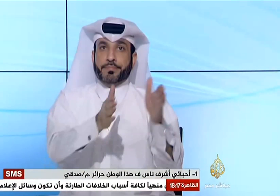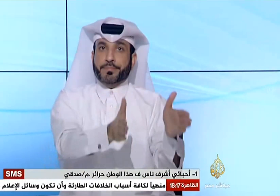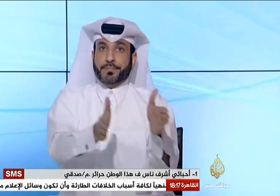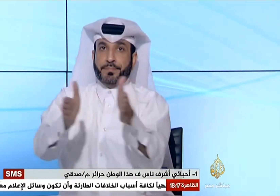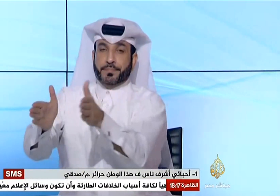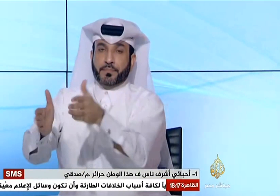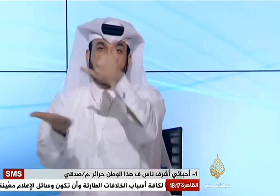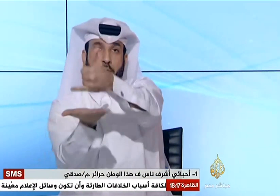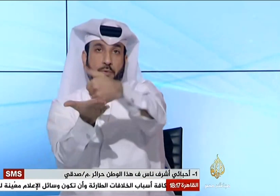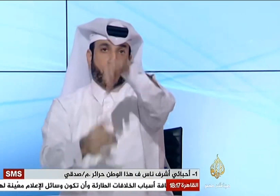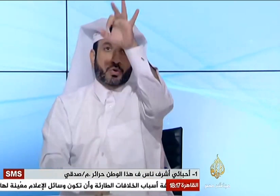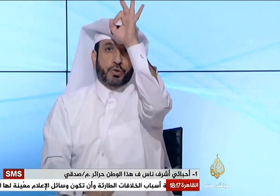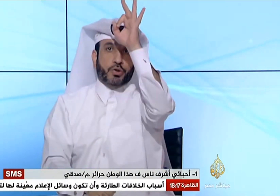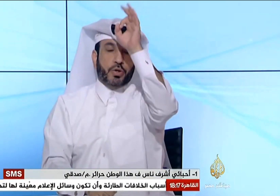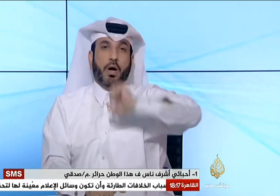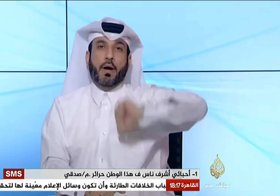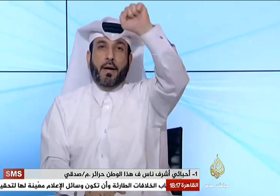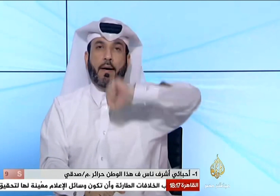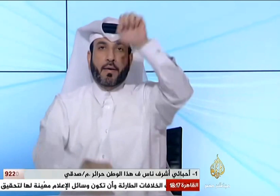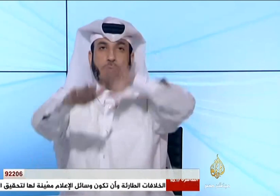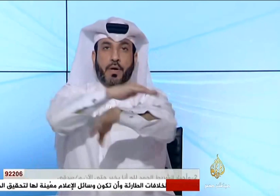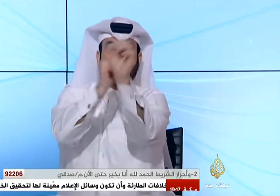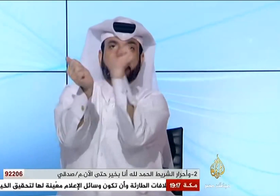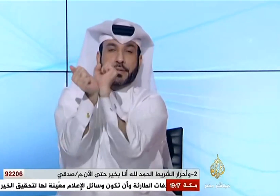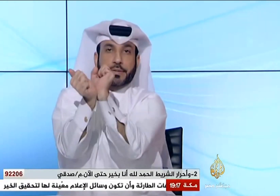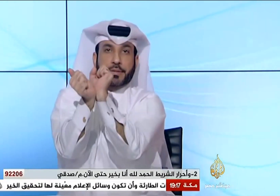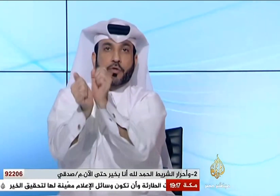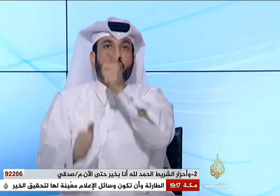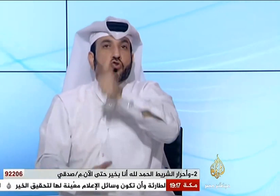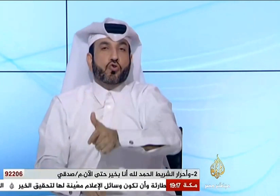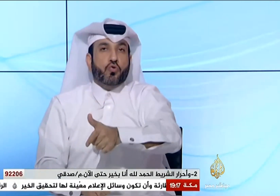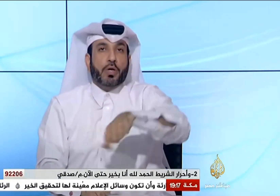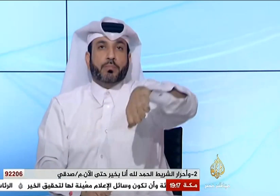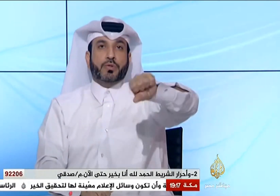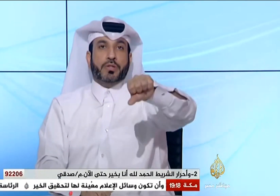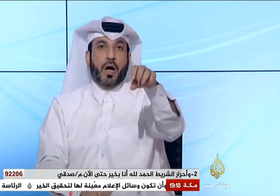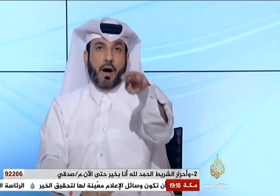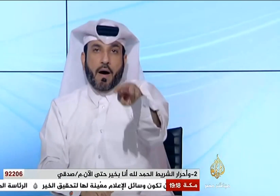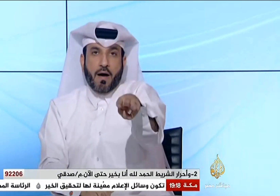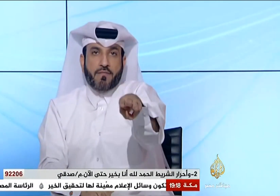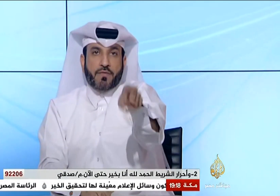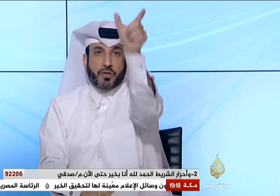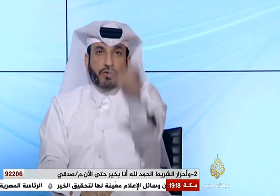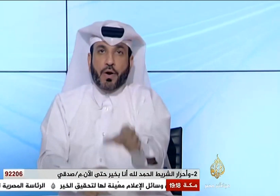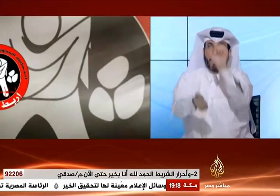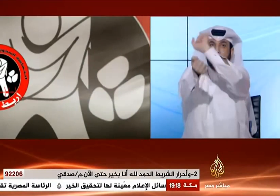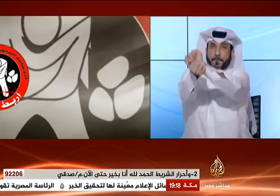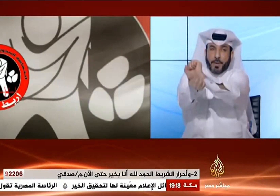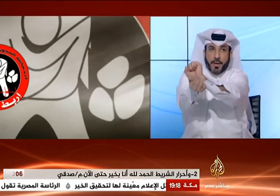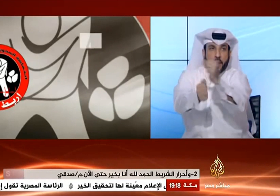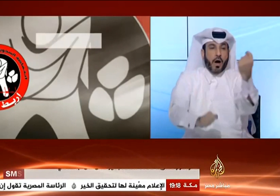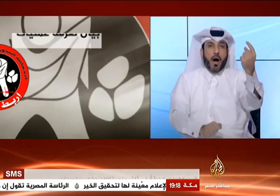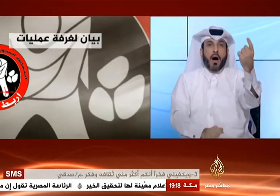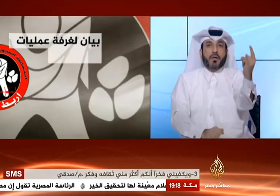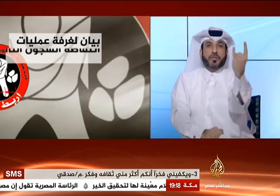قالت غرفه عمليات انتفاضه السجون الثالثه قالت ان اكثر من 19 الف معتقل بعشرات السجون